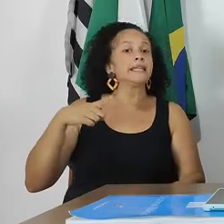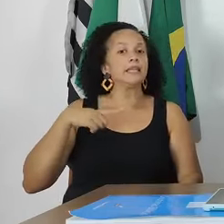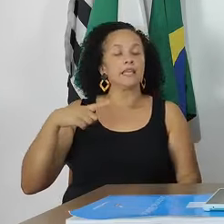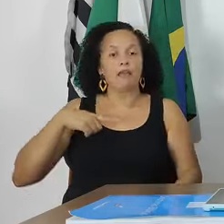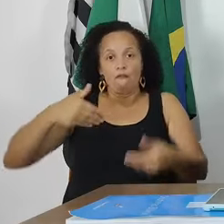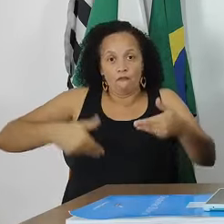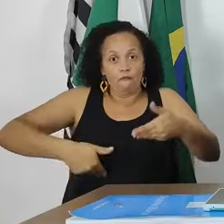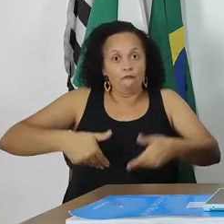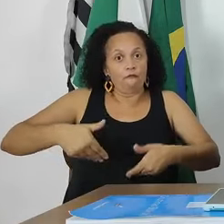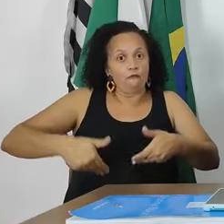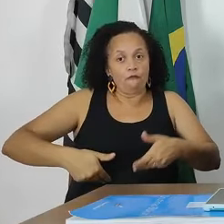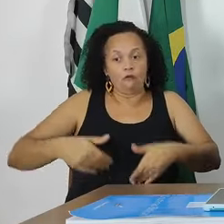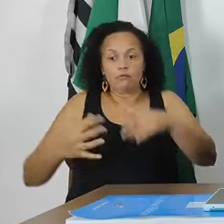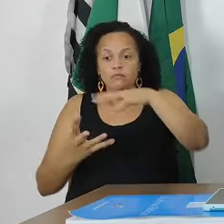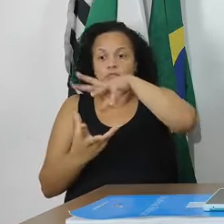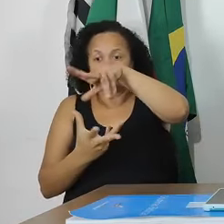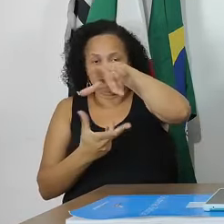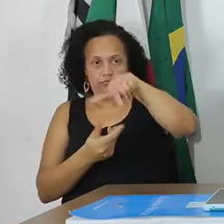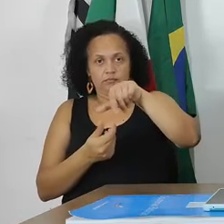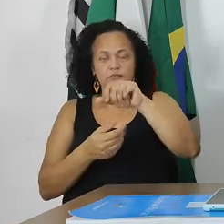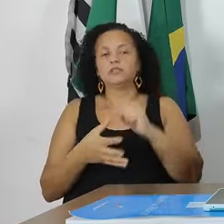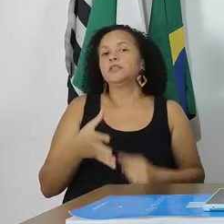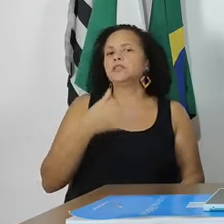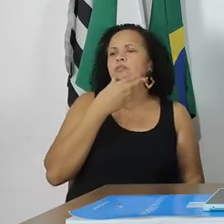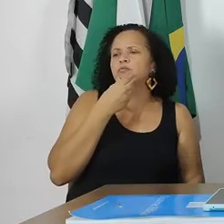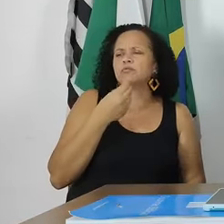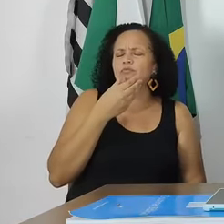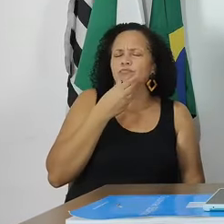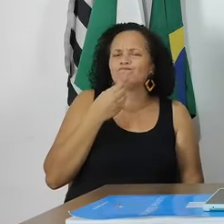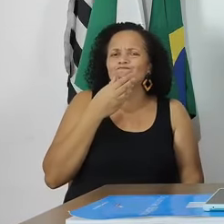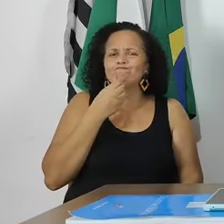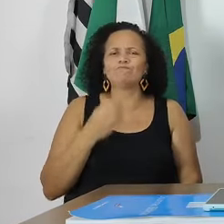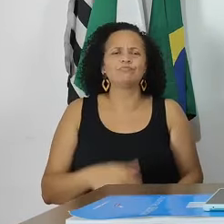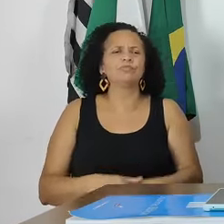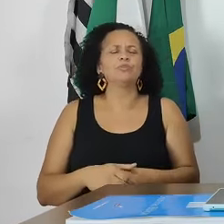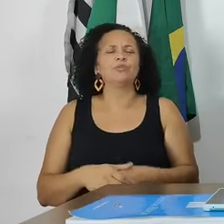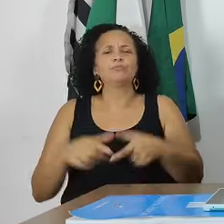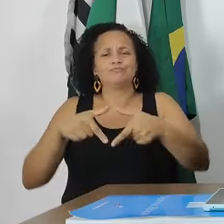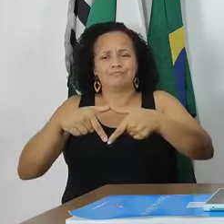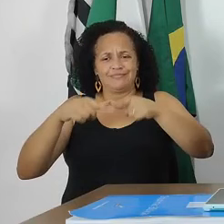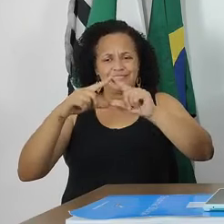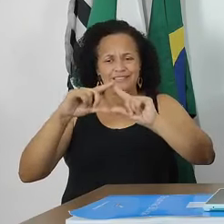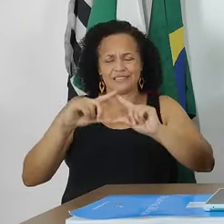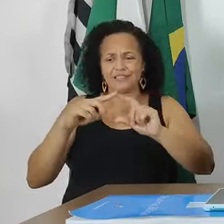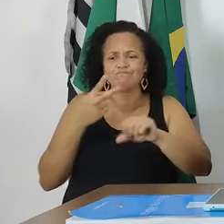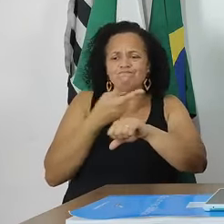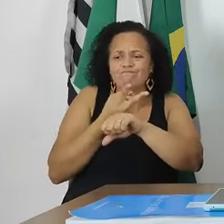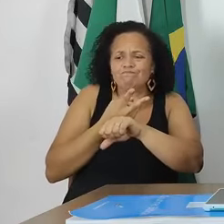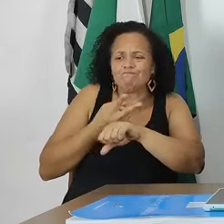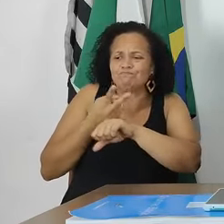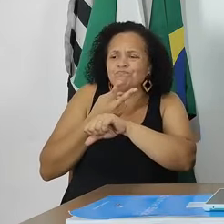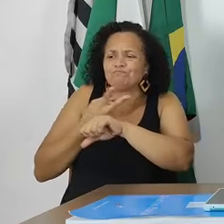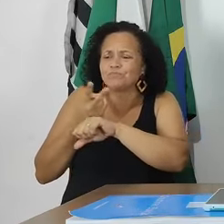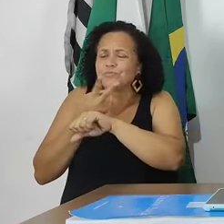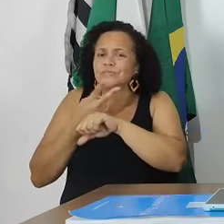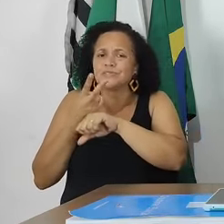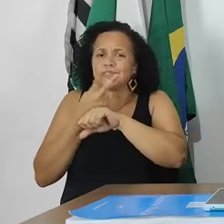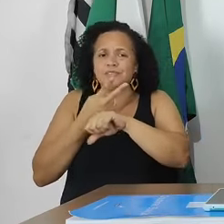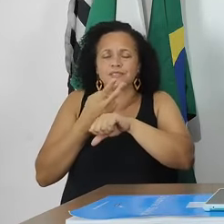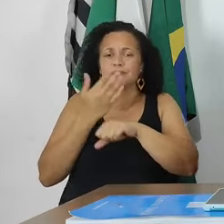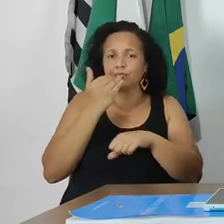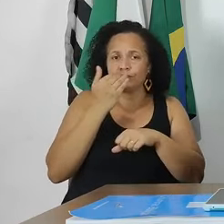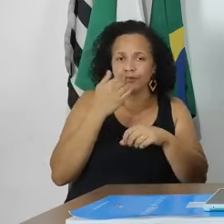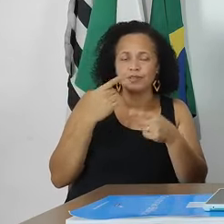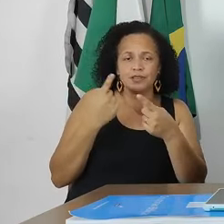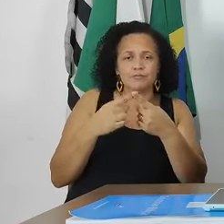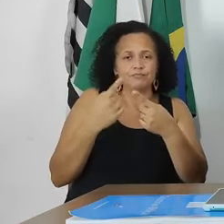Judá, saiu a peregrinar nos campos de Moabe. Ele e a sua mulher e seus 2 filhos.